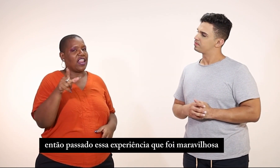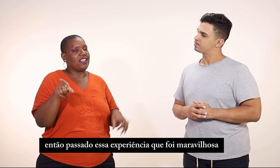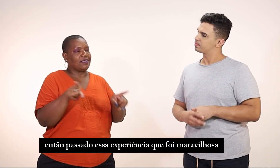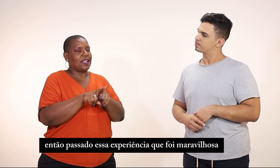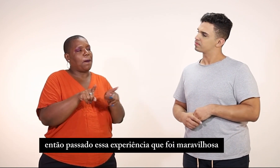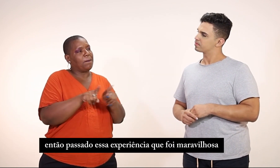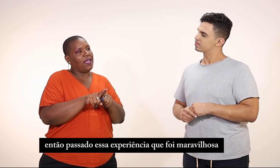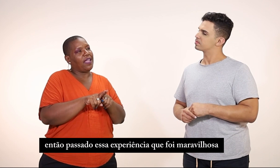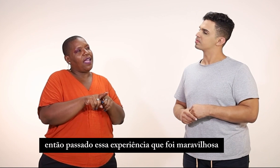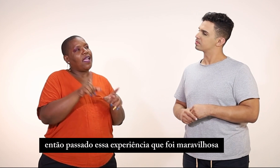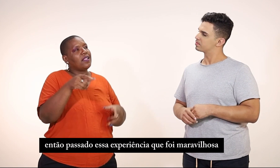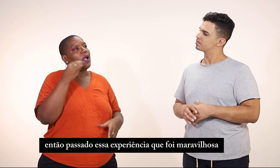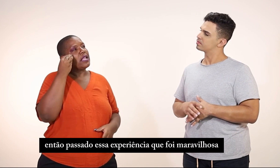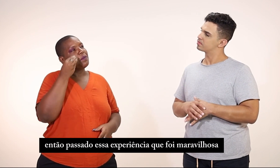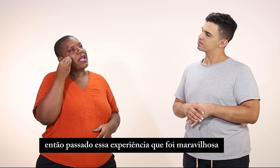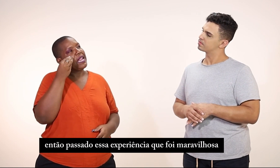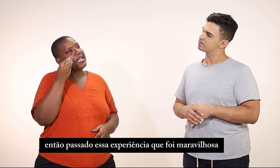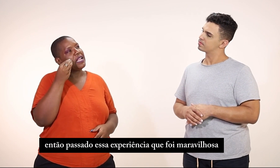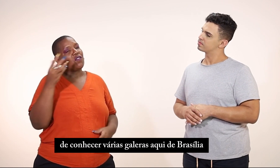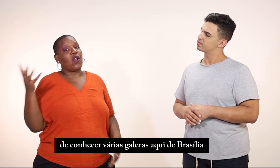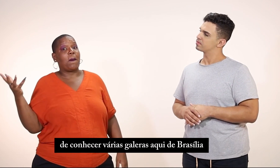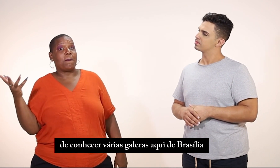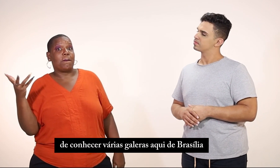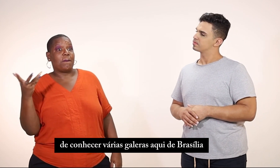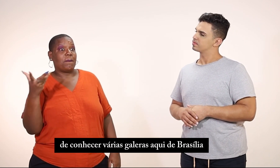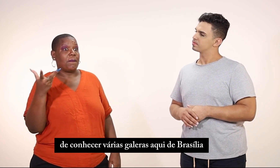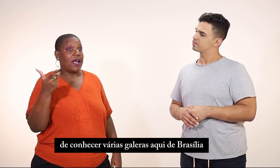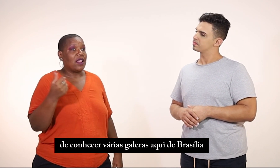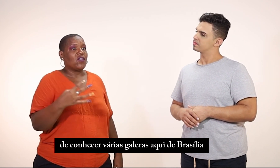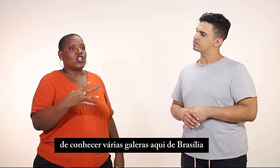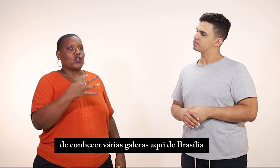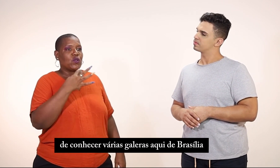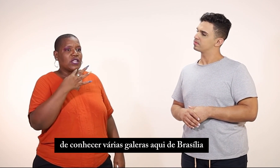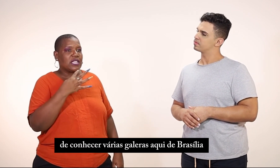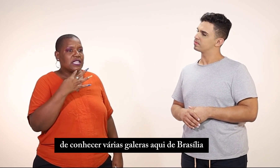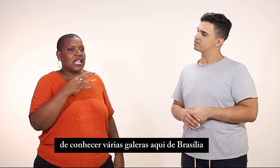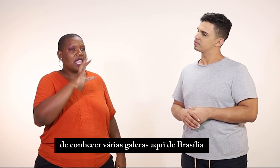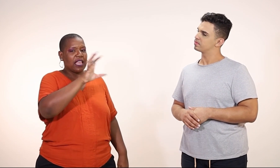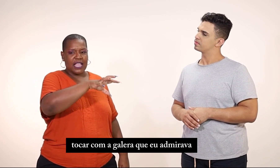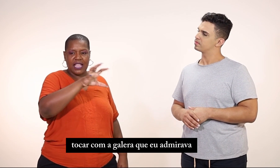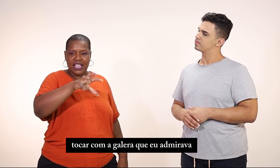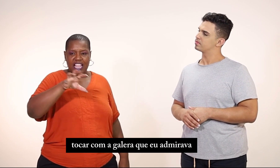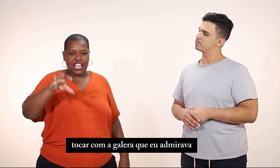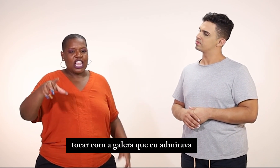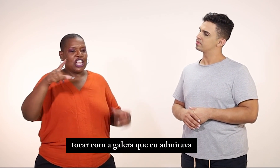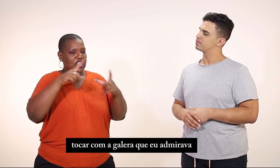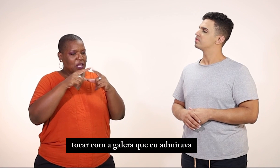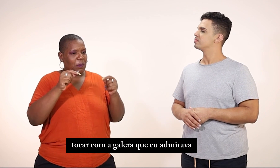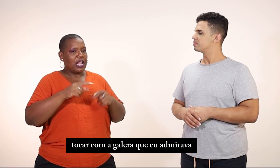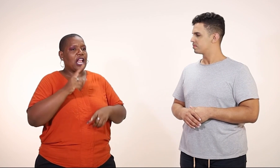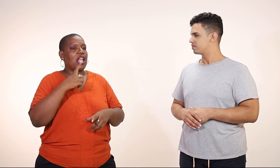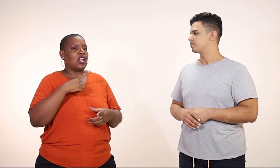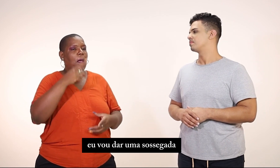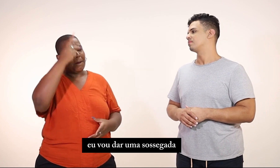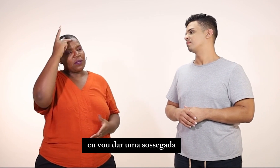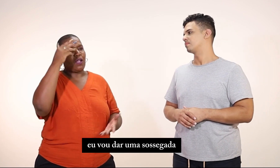dessa experiência que foi maravilhosa, de conhecer várias galeras aqui de Brasília, tocar com a galera que eu admirava, eu vou dar